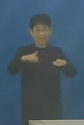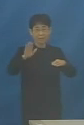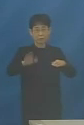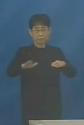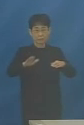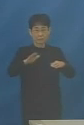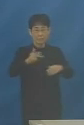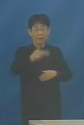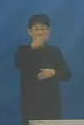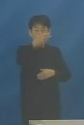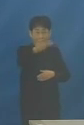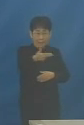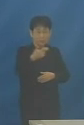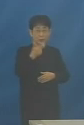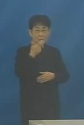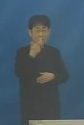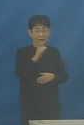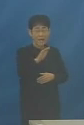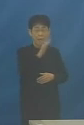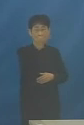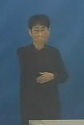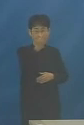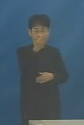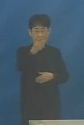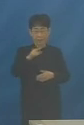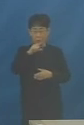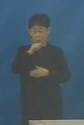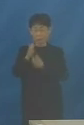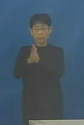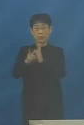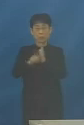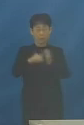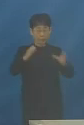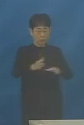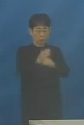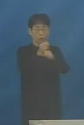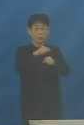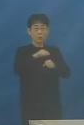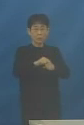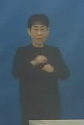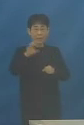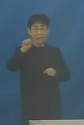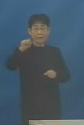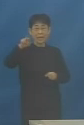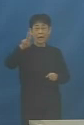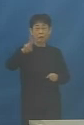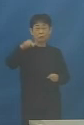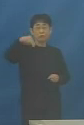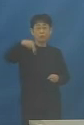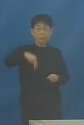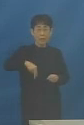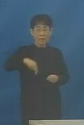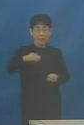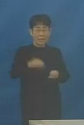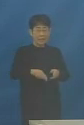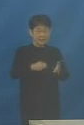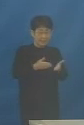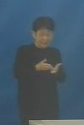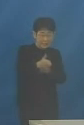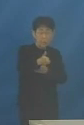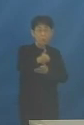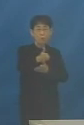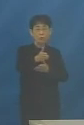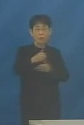あの来週の火曜日に県としてのとりまとめたあのサーブ専門サイトこれを立ち上げさせて